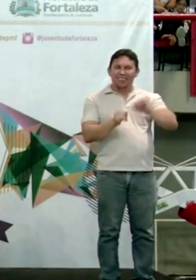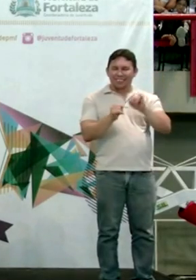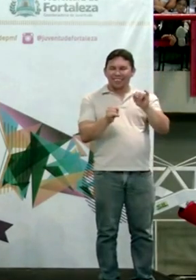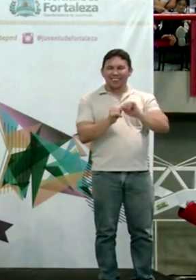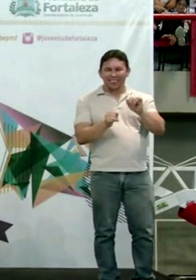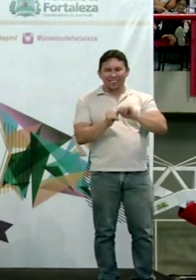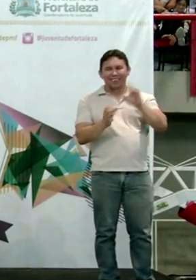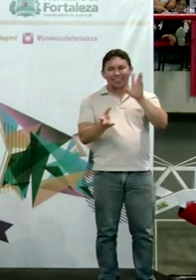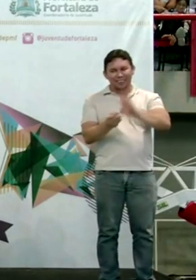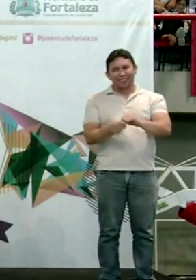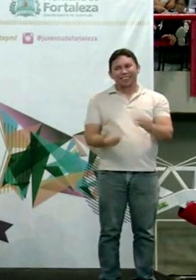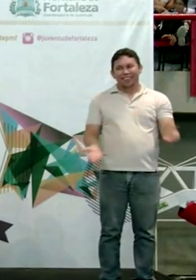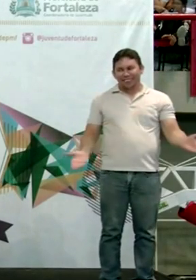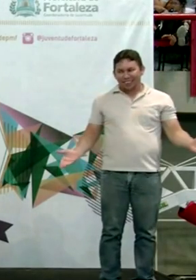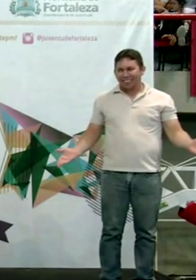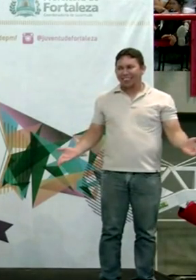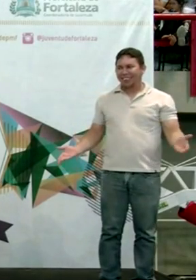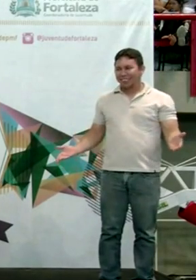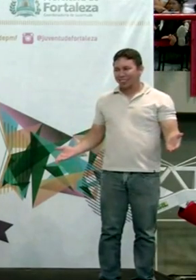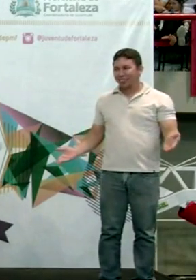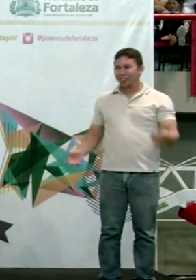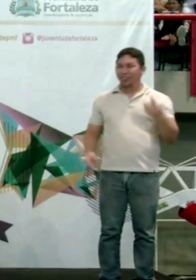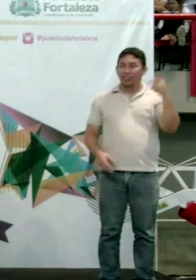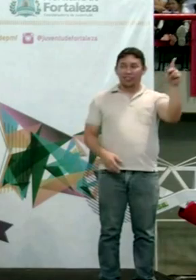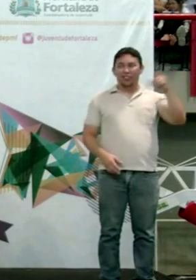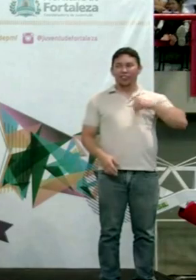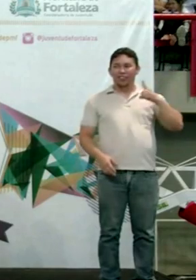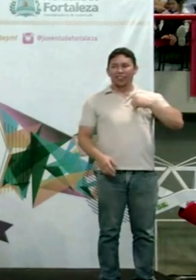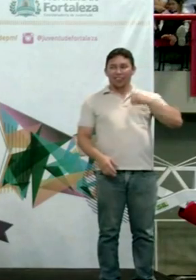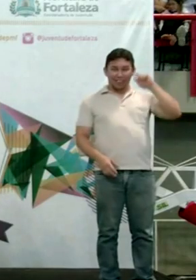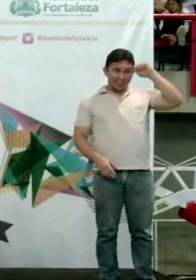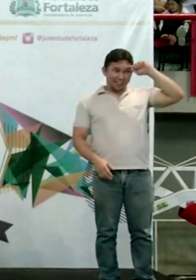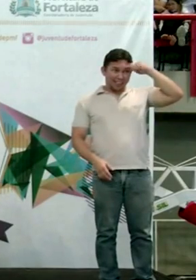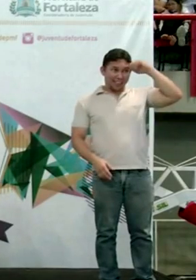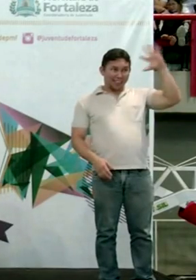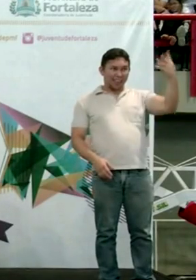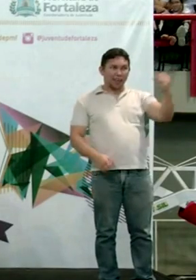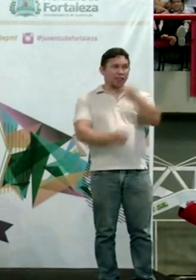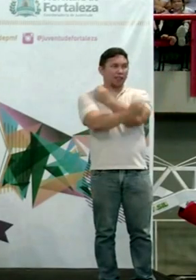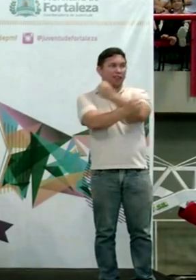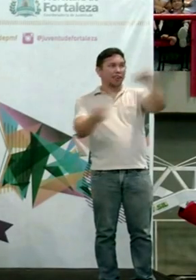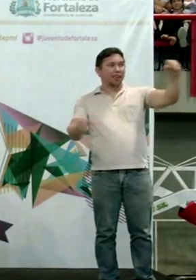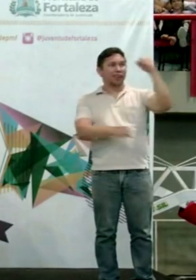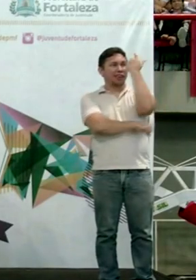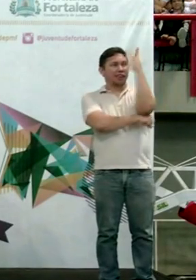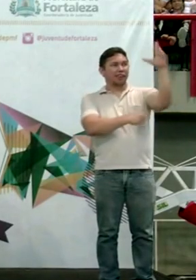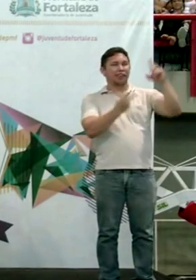Besteira, né? E tudo na África é enorme, né?